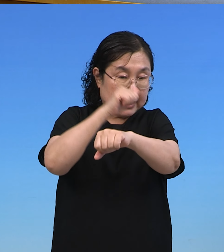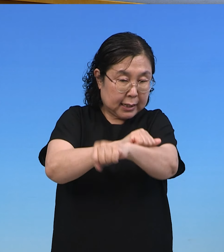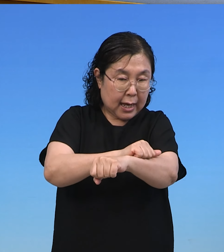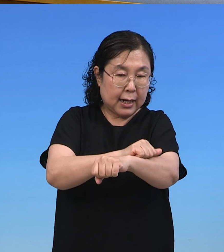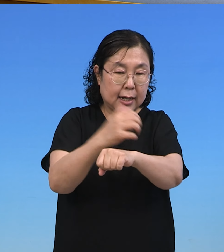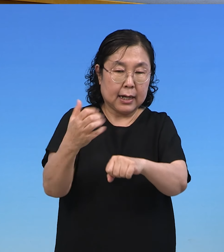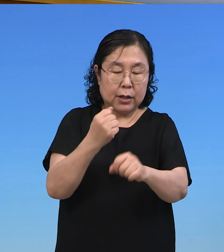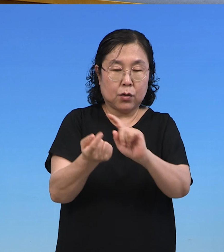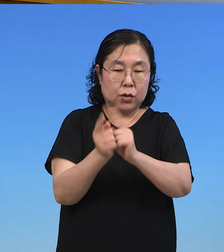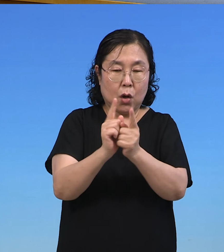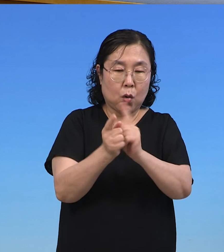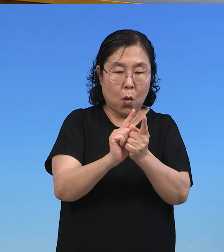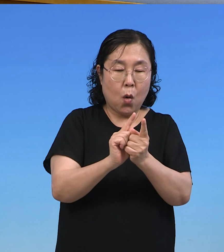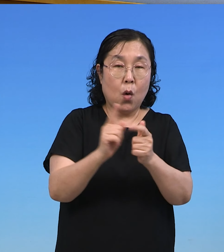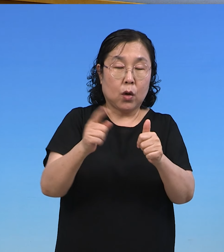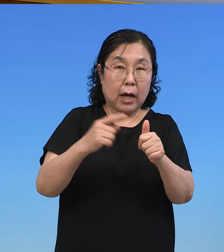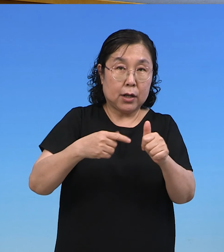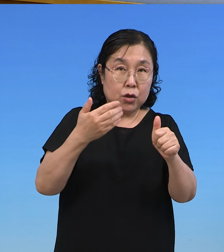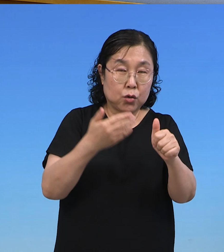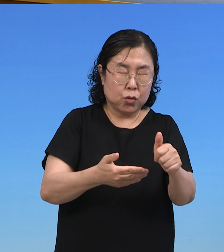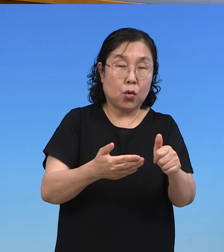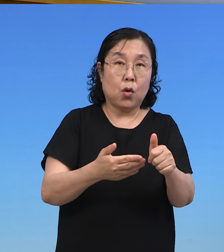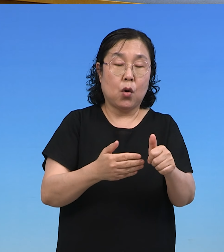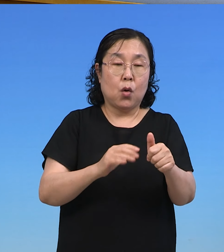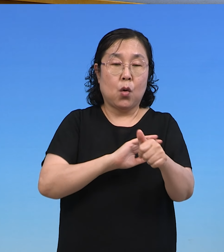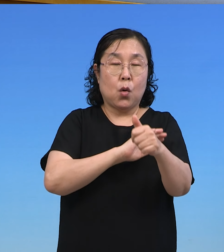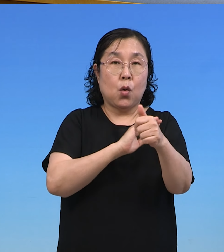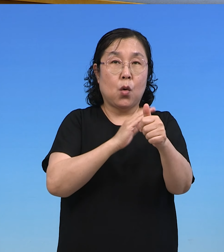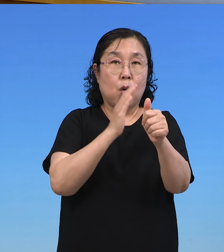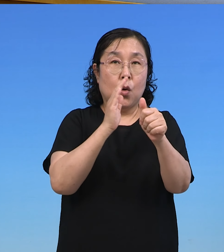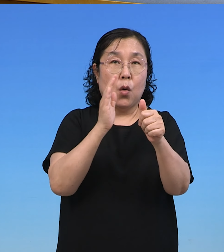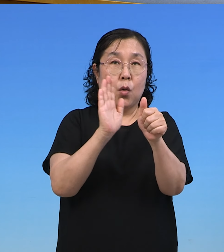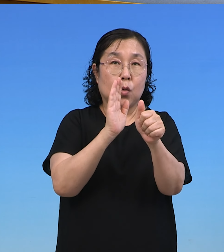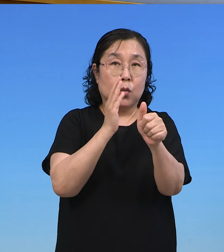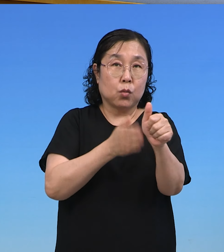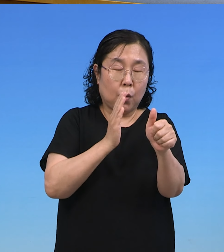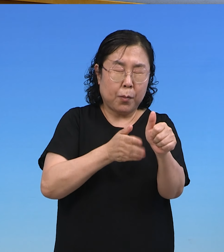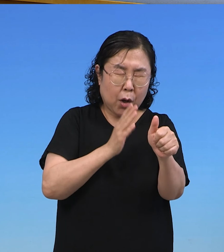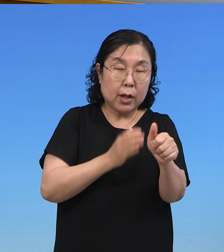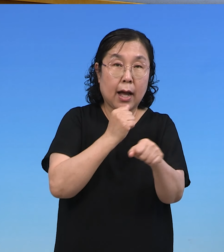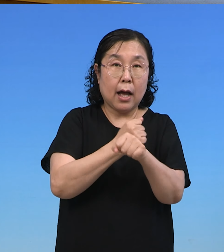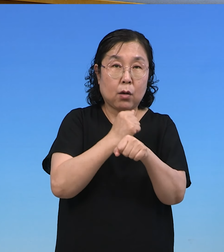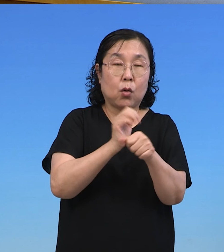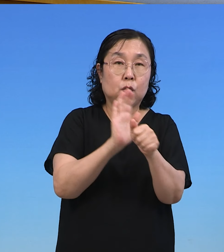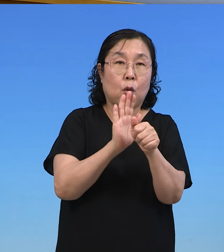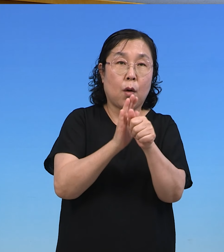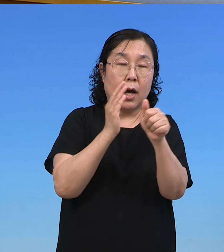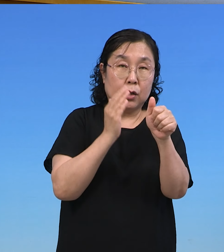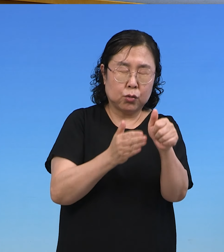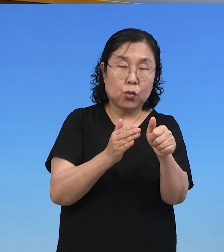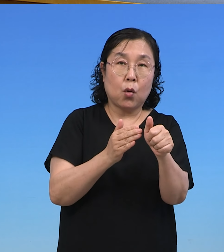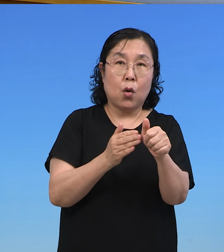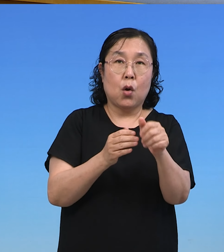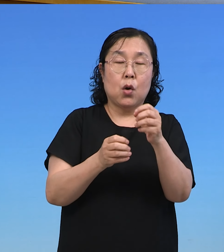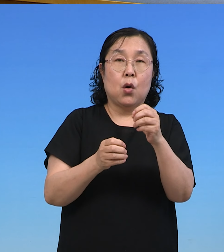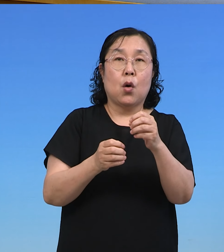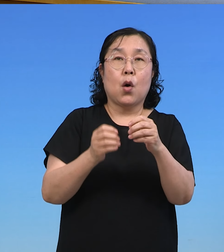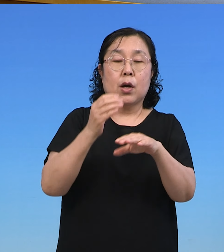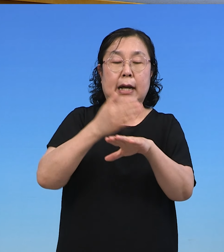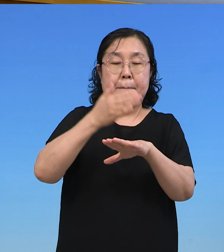피차 가르치며 권면하고 시와 찬송과 신령한 노래를 부르며 감사하는 마음으로 하나님을